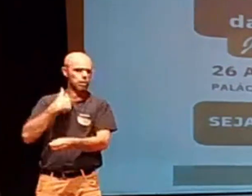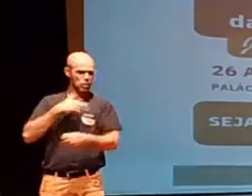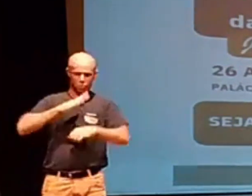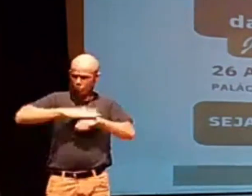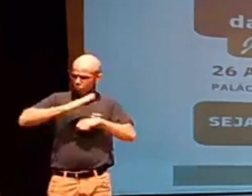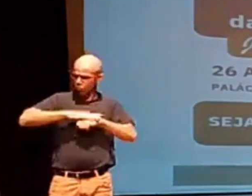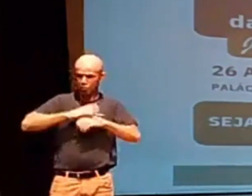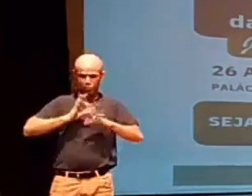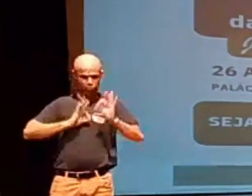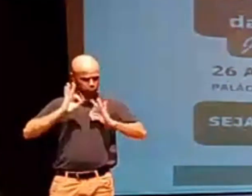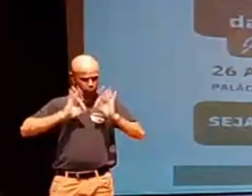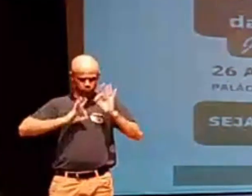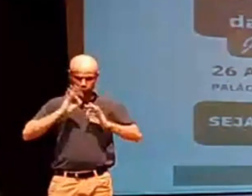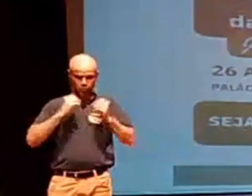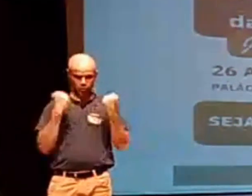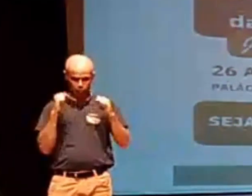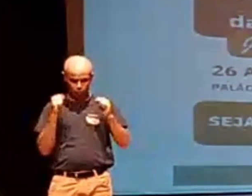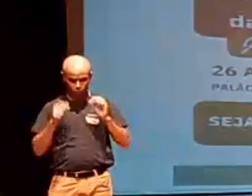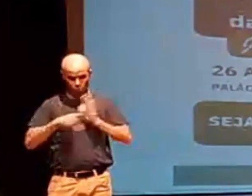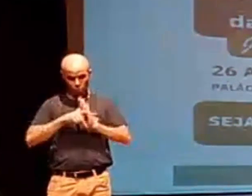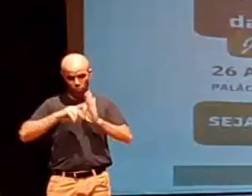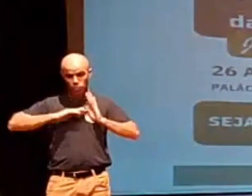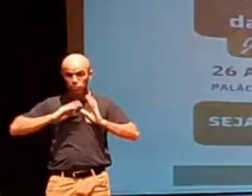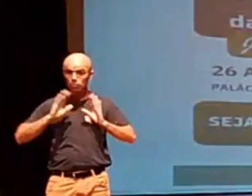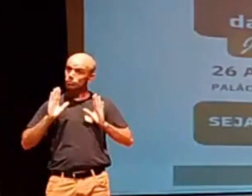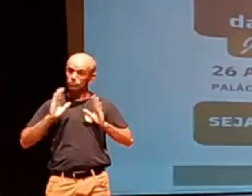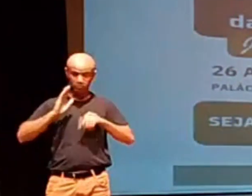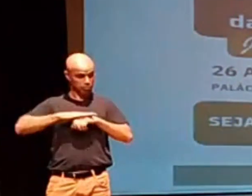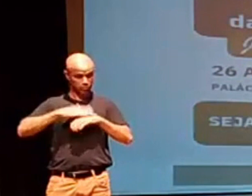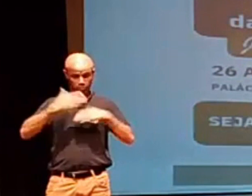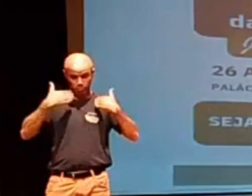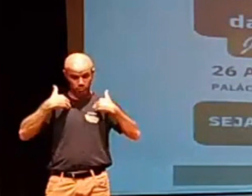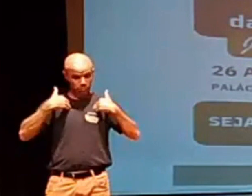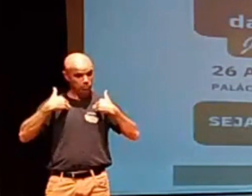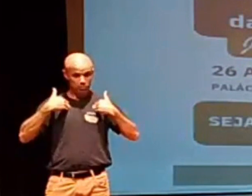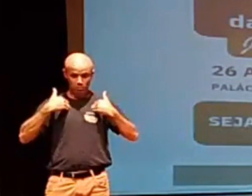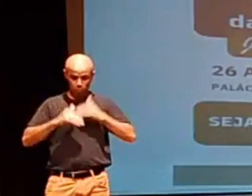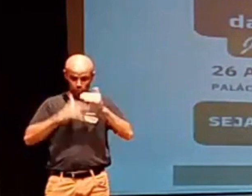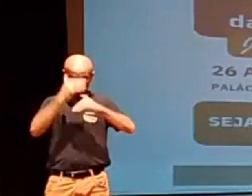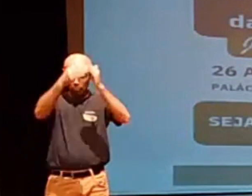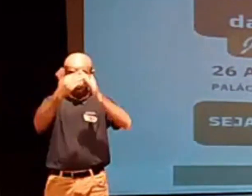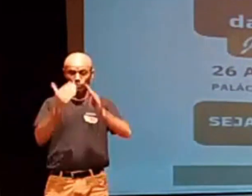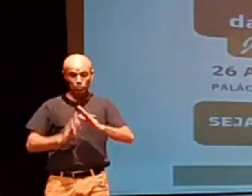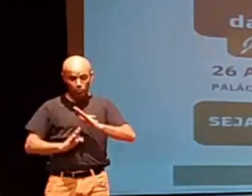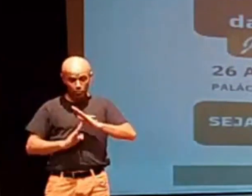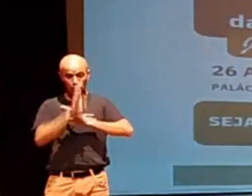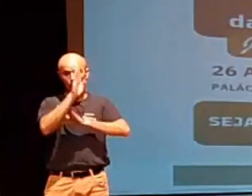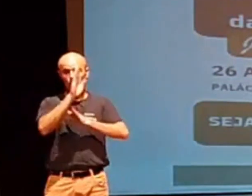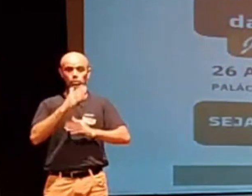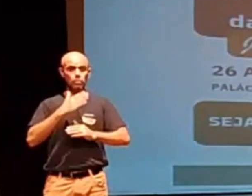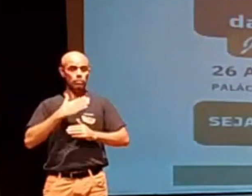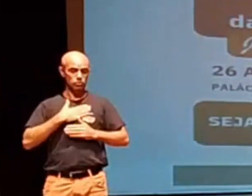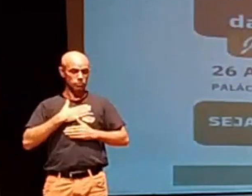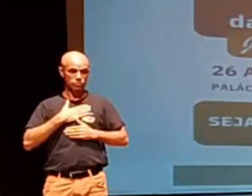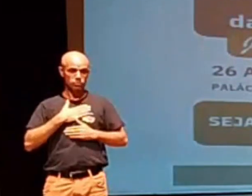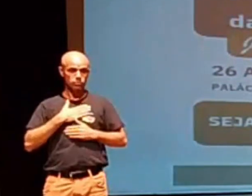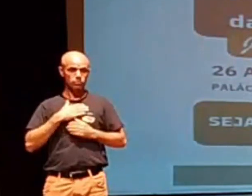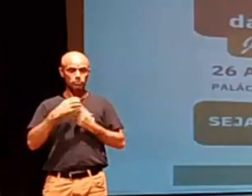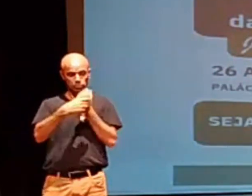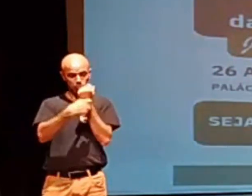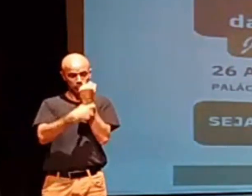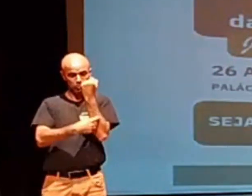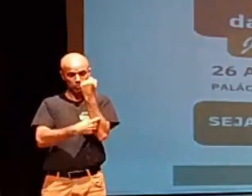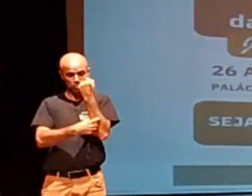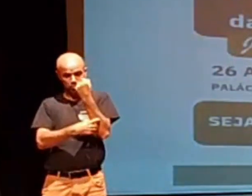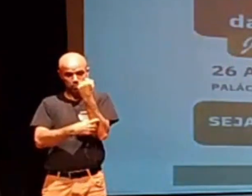alguns exercícios que eu faço, mas depende de mim, para poder evoluir e ajudar, e não evoluir, por exemplo, a minha curva.